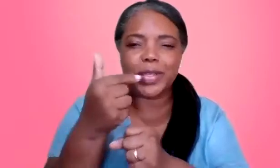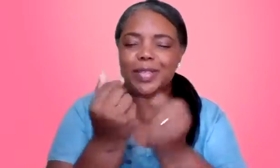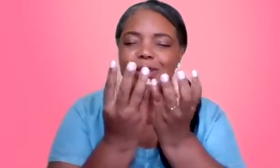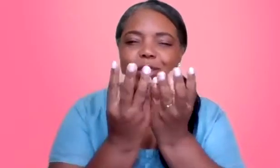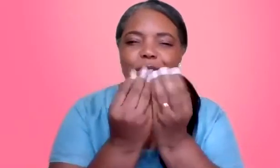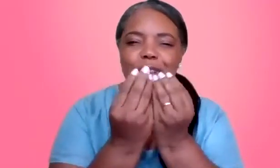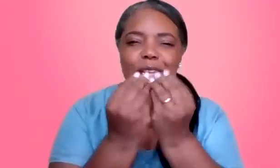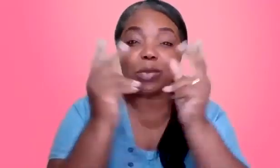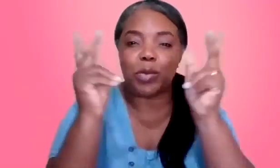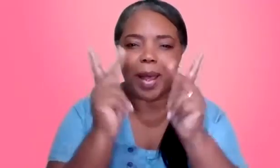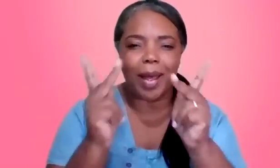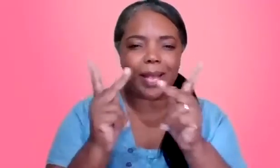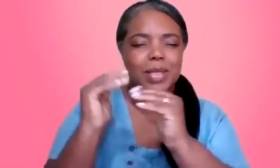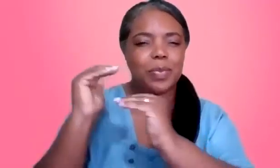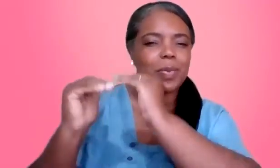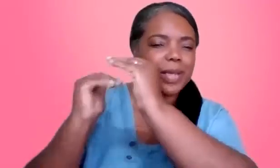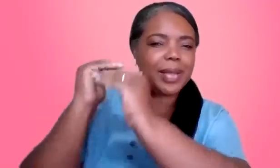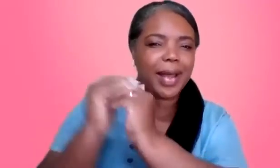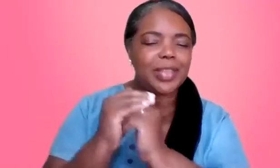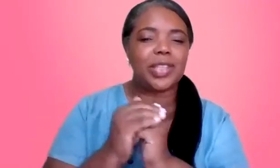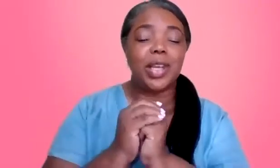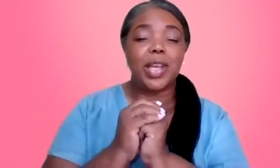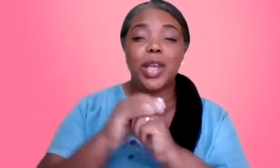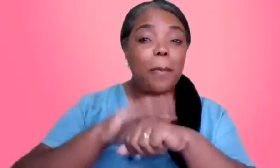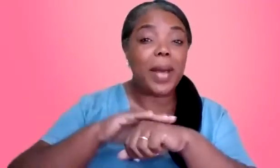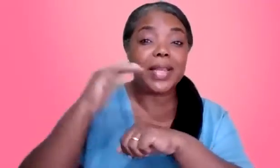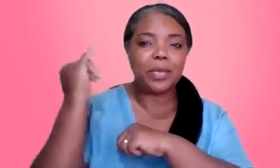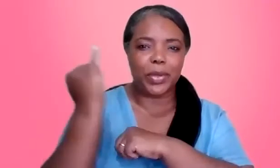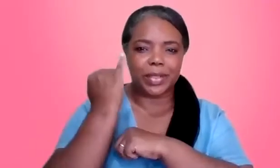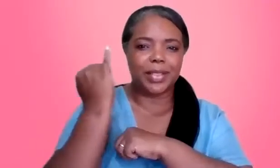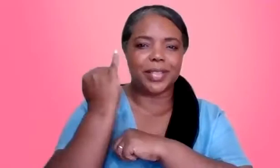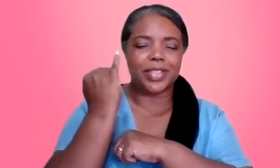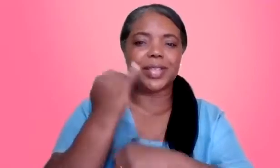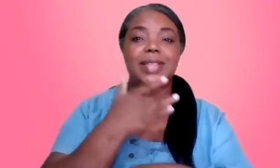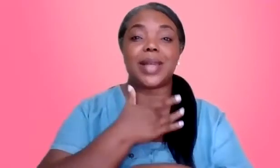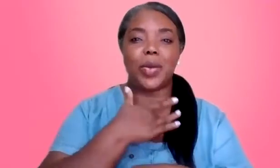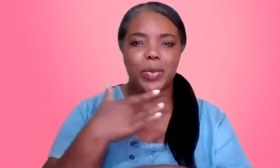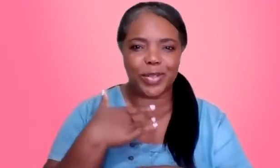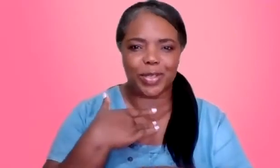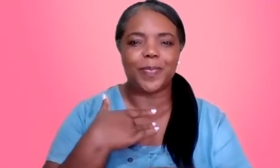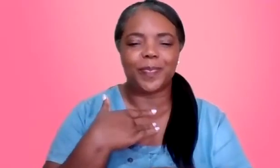2022 cheio de paz, prosperidade e o mais importante, saúde,